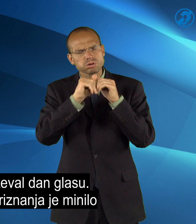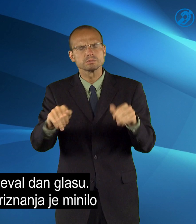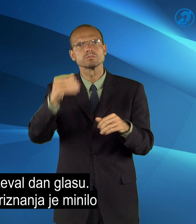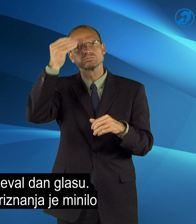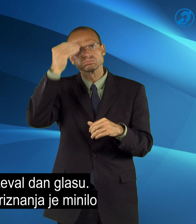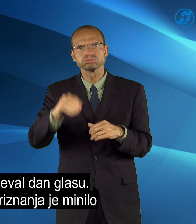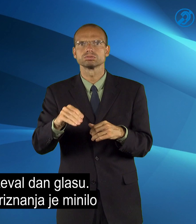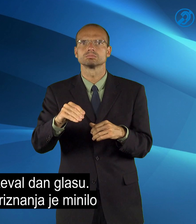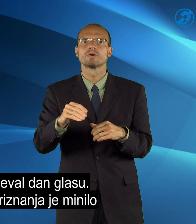dan glasu.